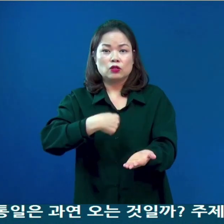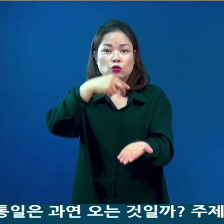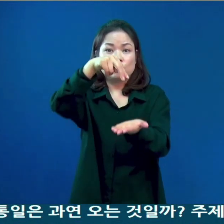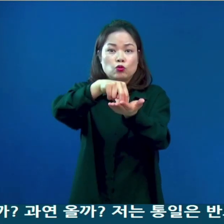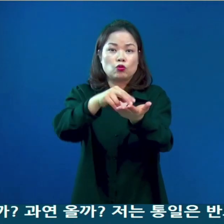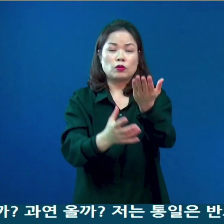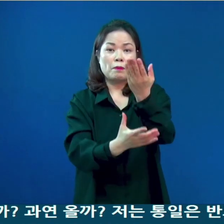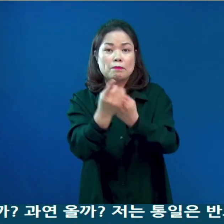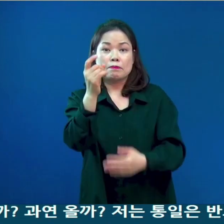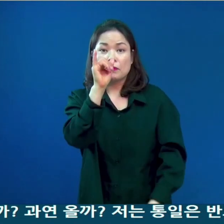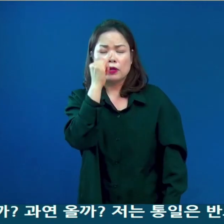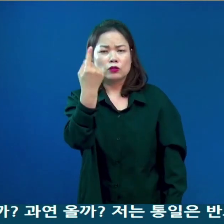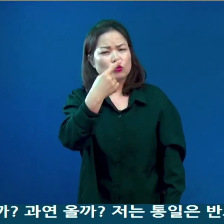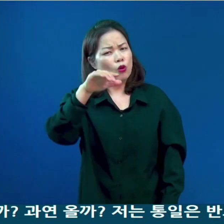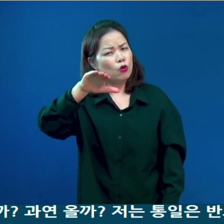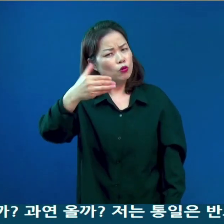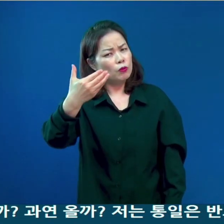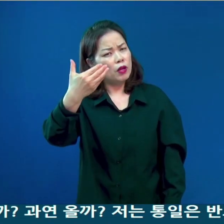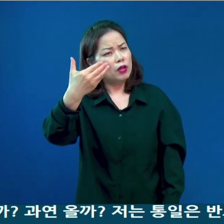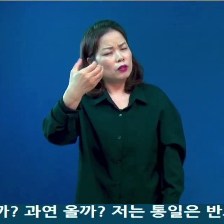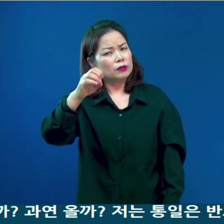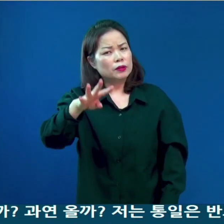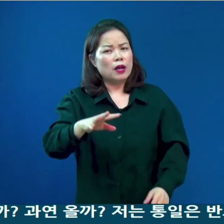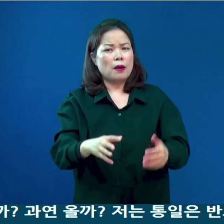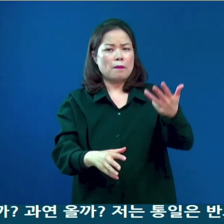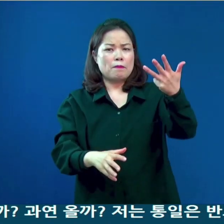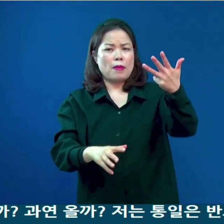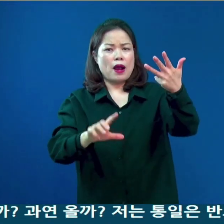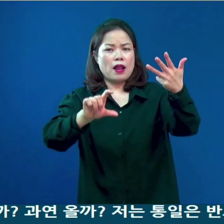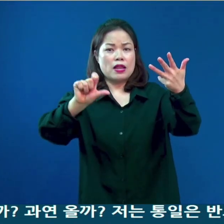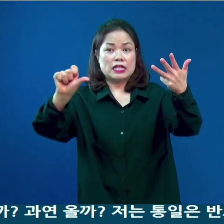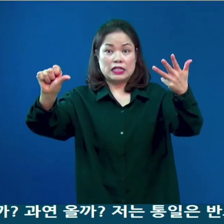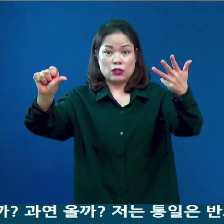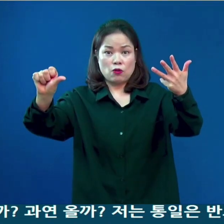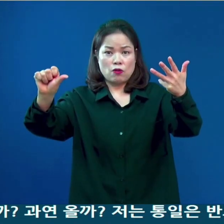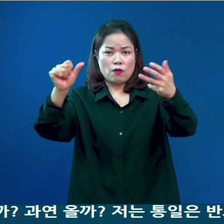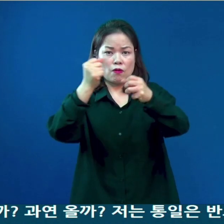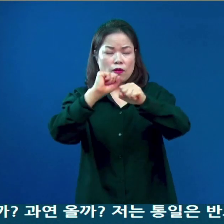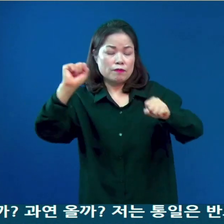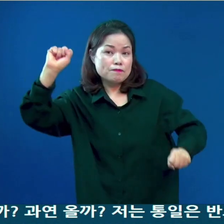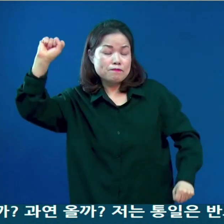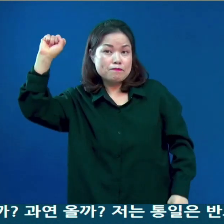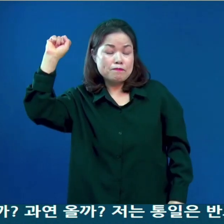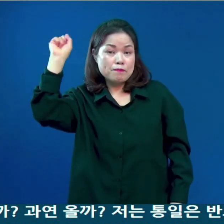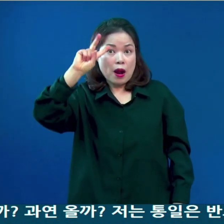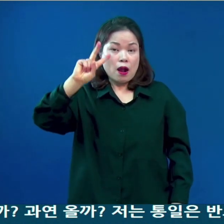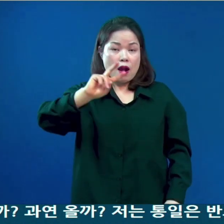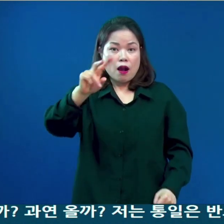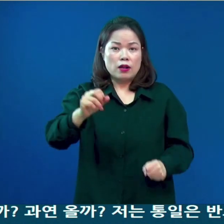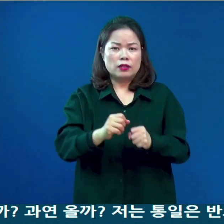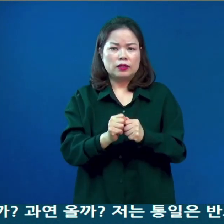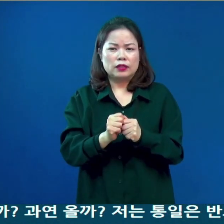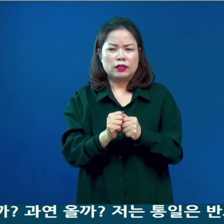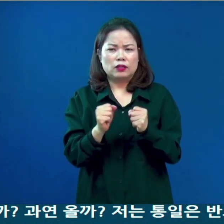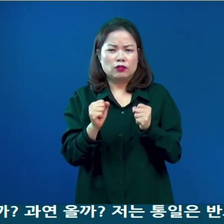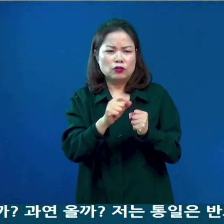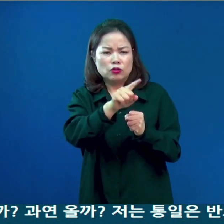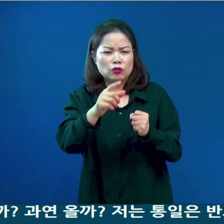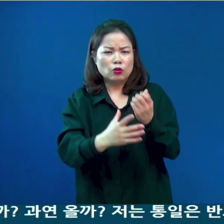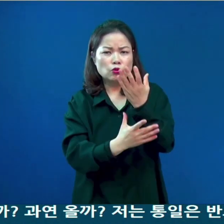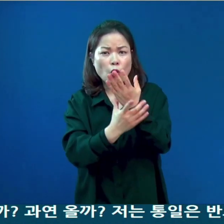있었습니다. 1945년 8.15를 통해서 갑작스럽게 왔습니다. 물론